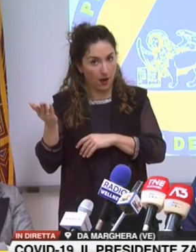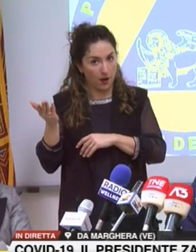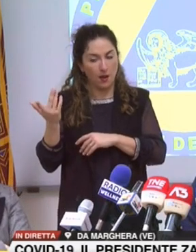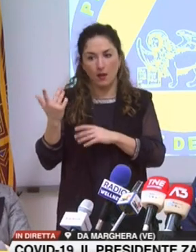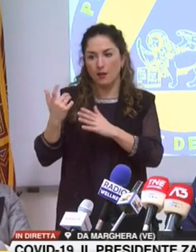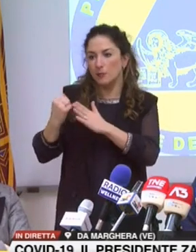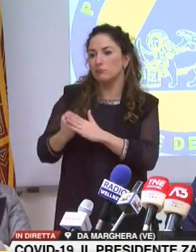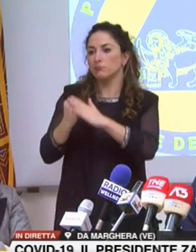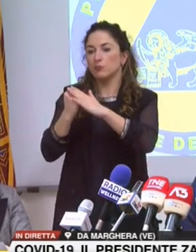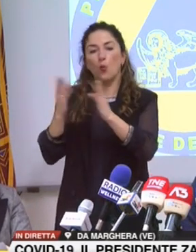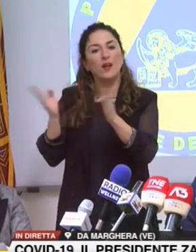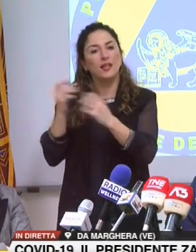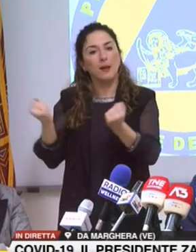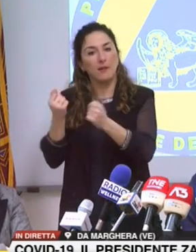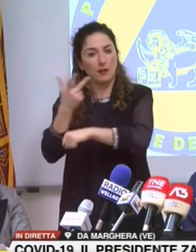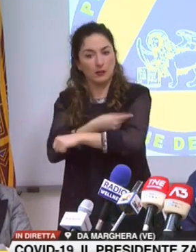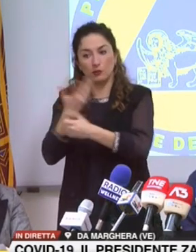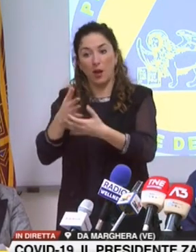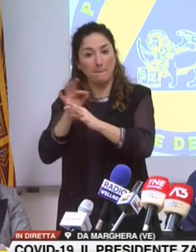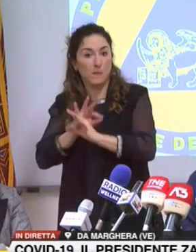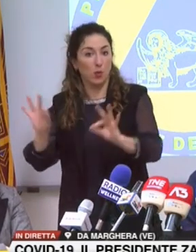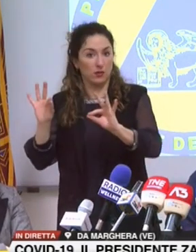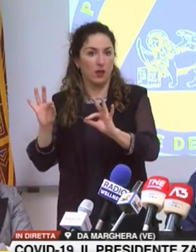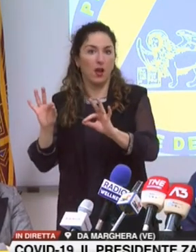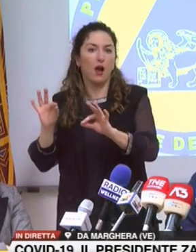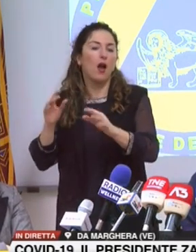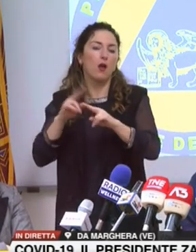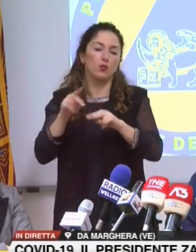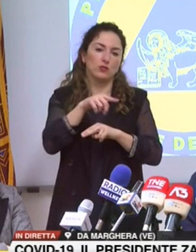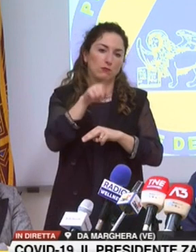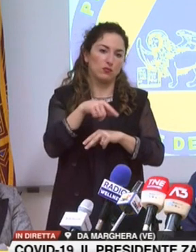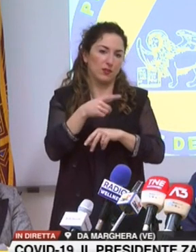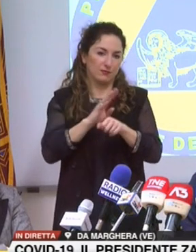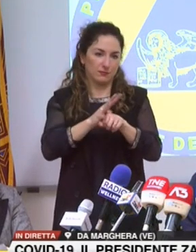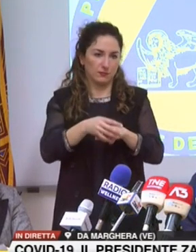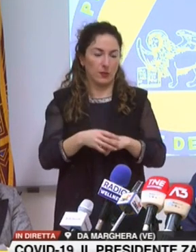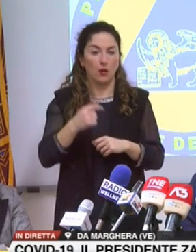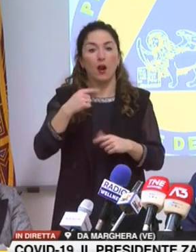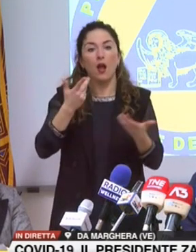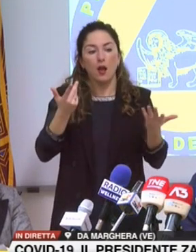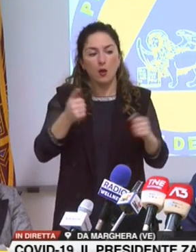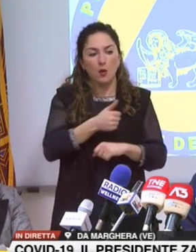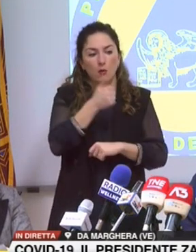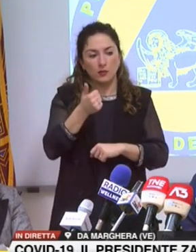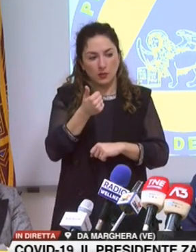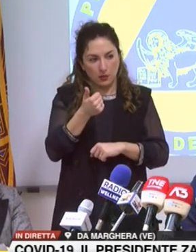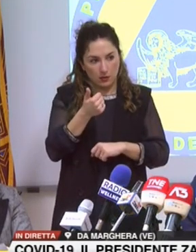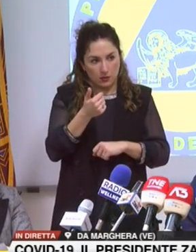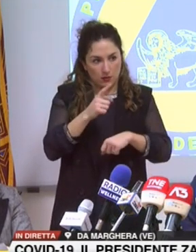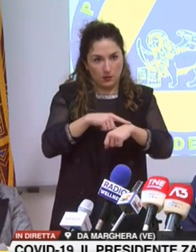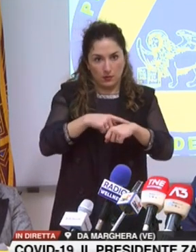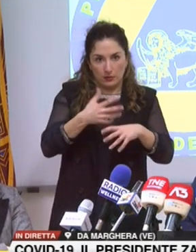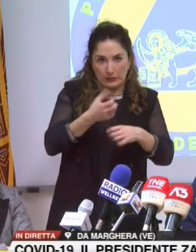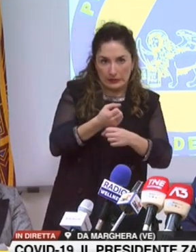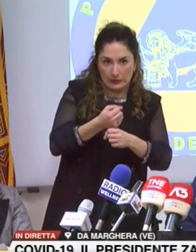vaccinazione, qualunque campagna di vaccinazione. Quest'anno abbiamo dovuto fare numeri molto più alti con tempi molto più ridotti, quindi ci è